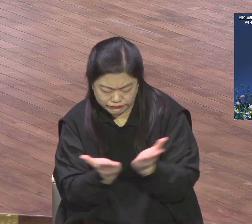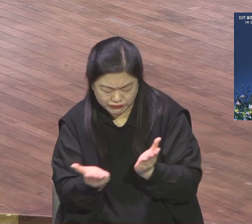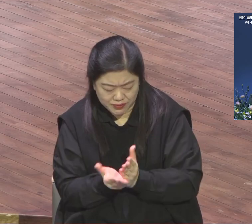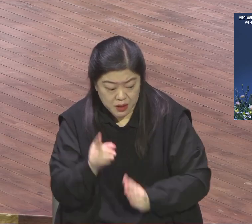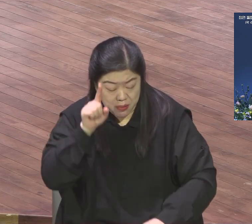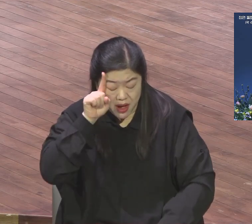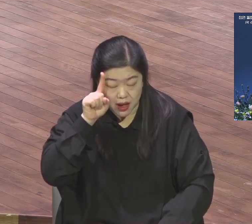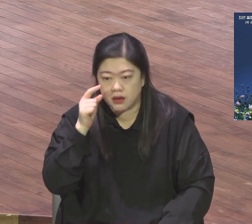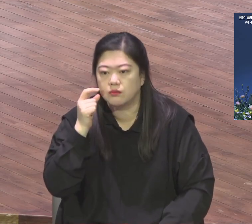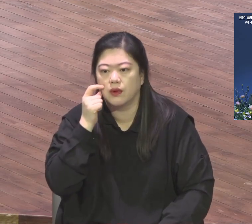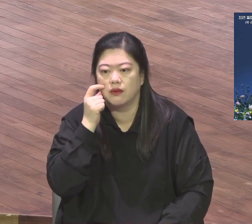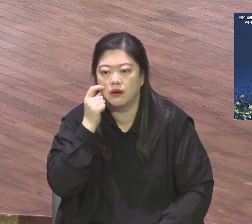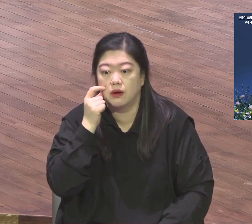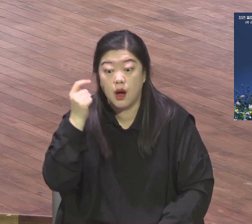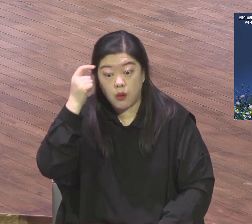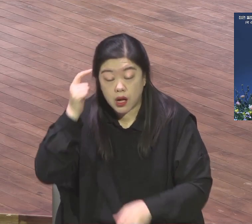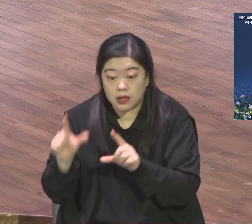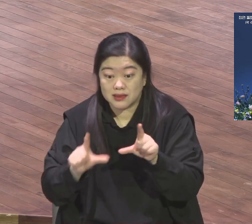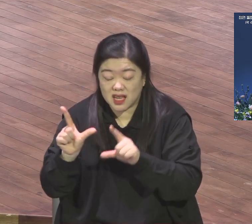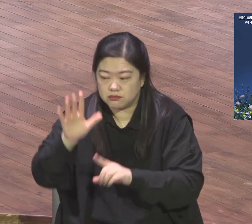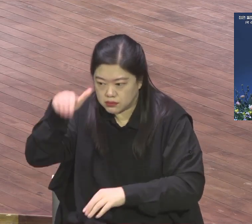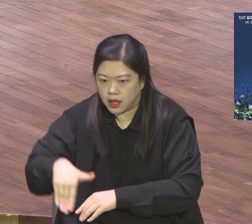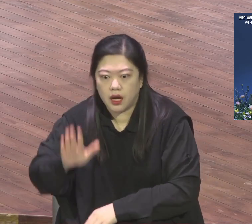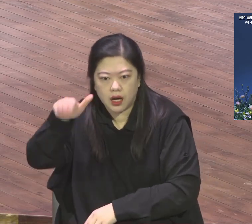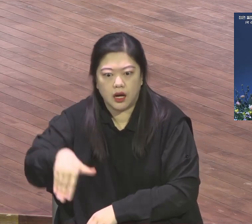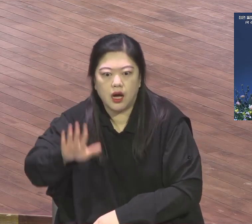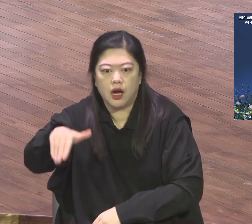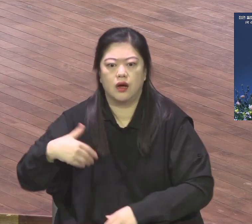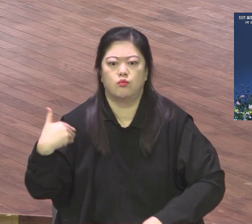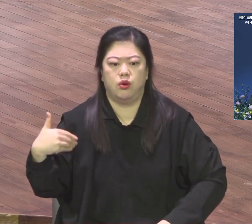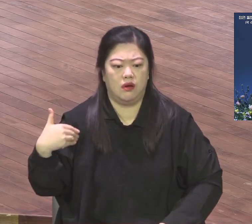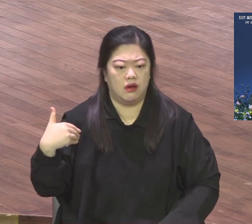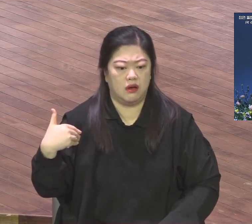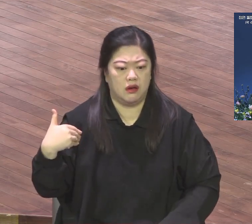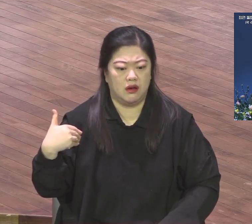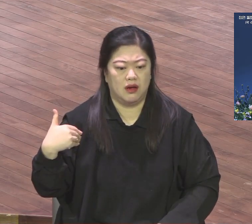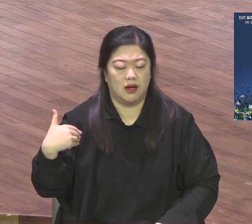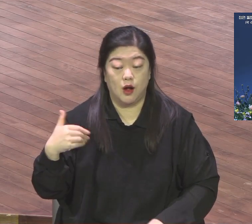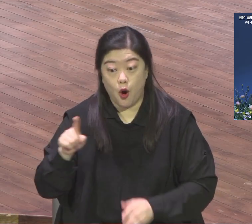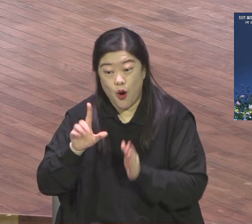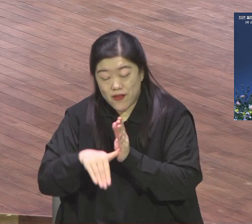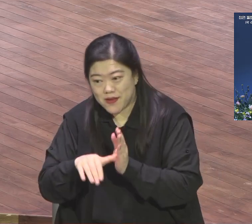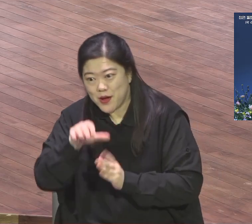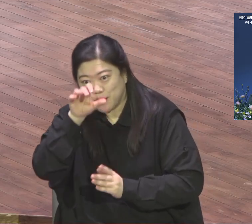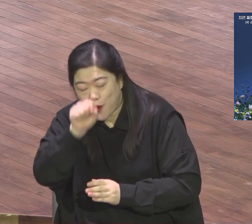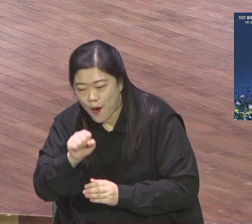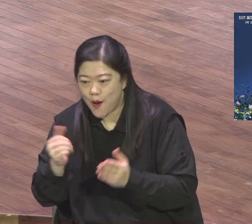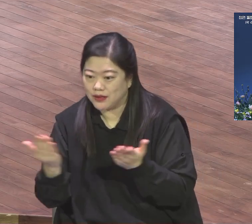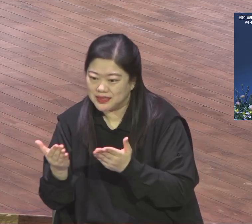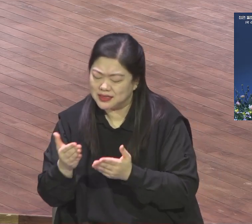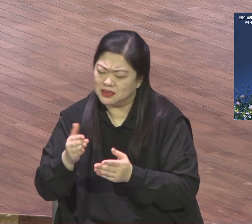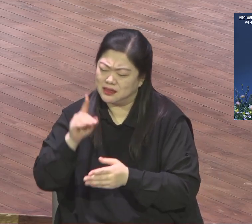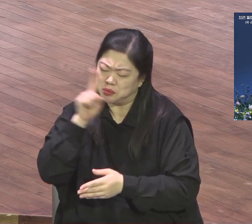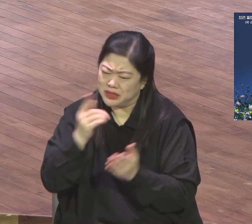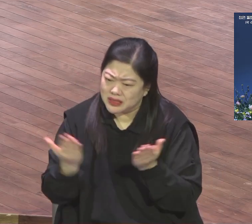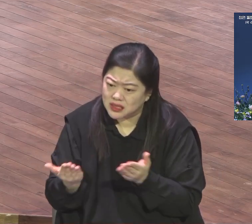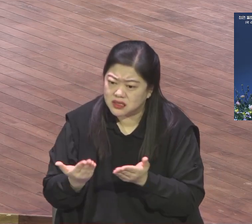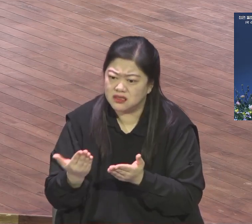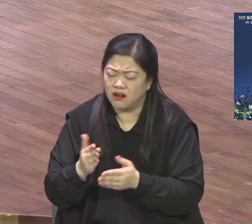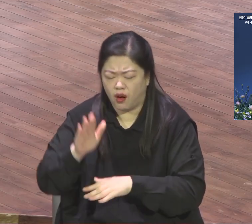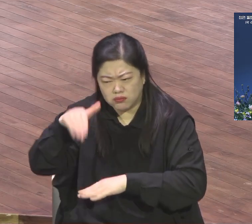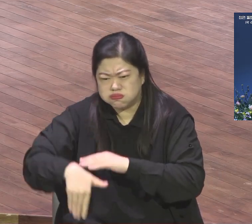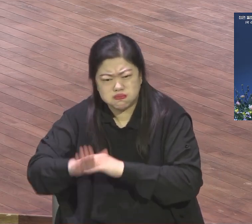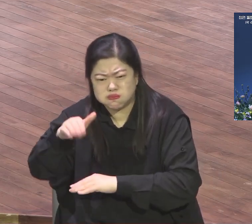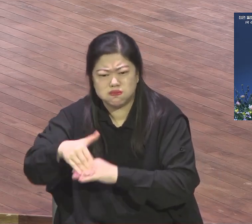그렇게 결론을 내렸어요. 그만큼 인생은 뭐냐 인생의 삶을 보면 굉장히